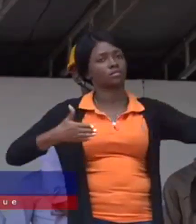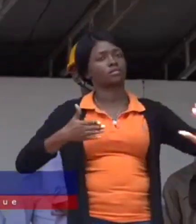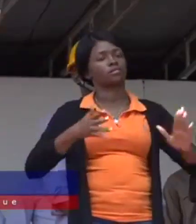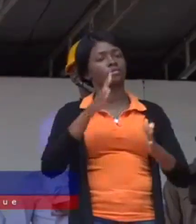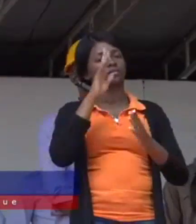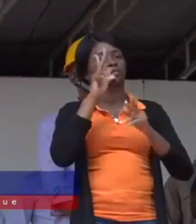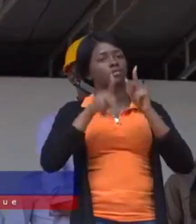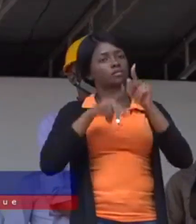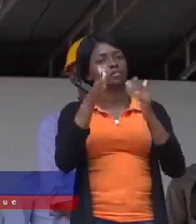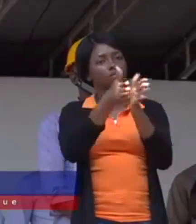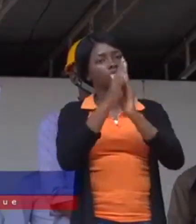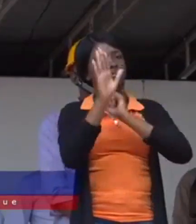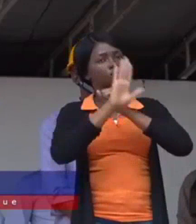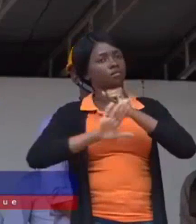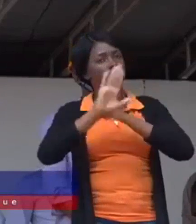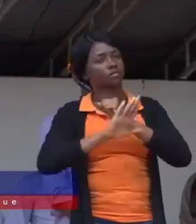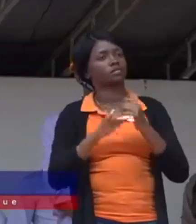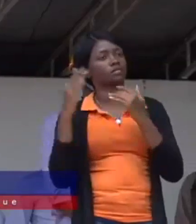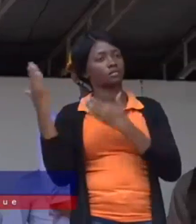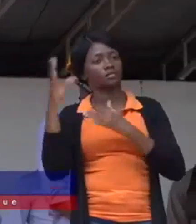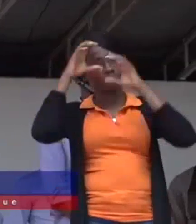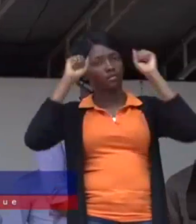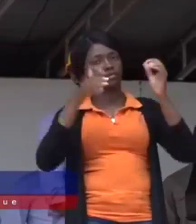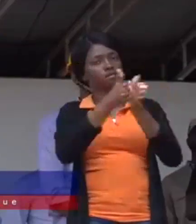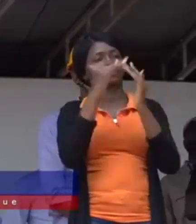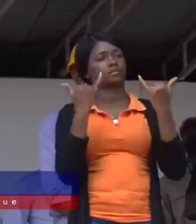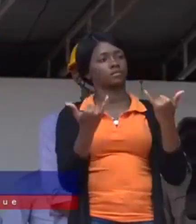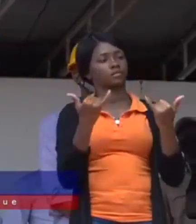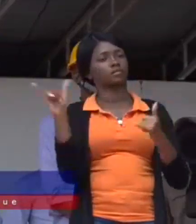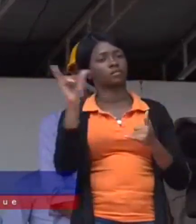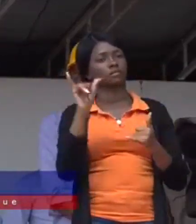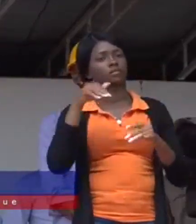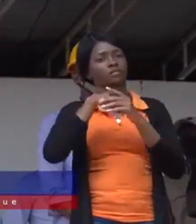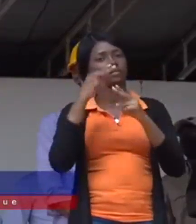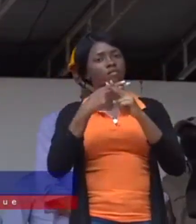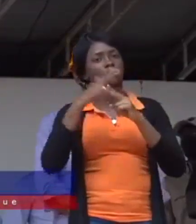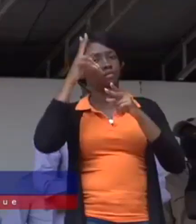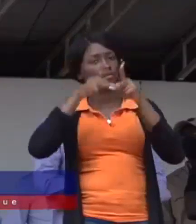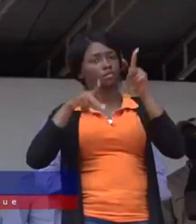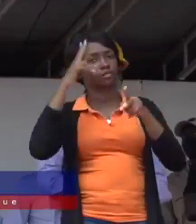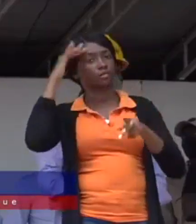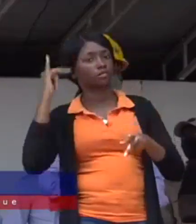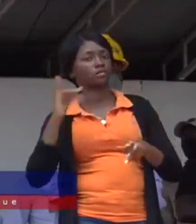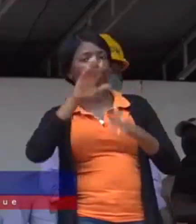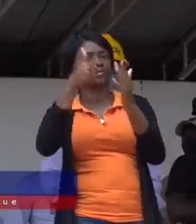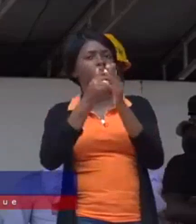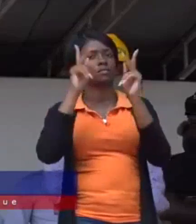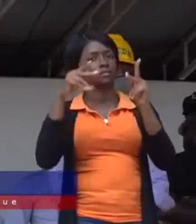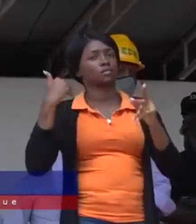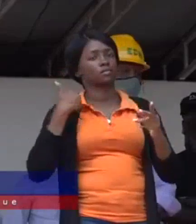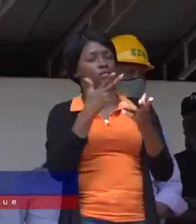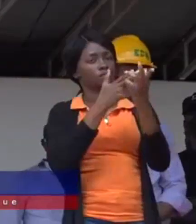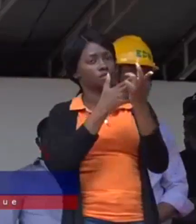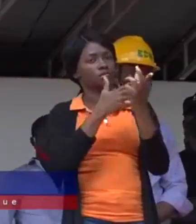et c'est ça moi-même. Moi demande aujourd'hui à tout. Non, peuple haïtien, moi dis tout le monde qui comprenne, ou gen zam nan